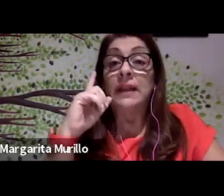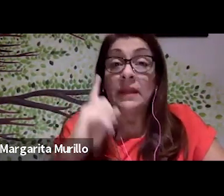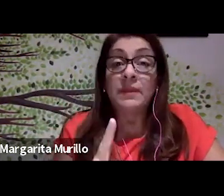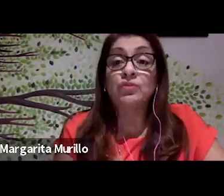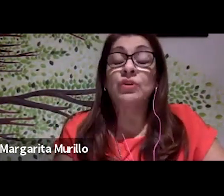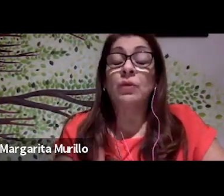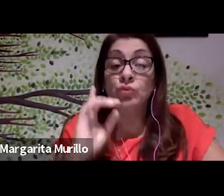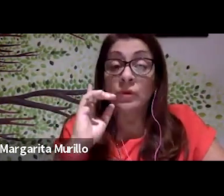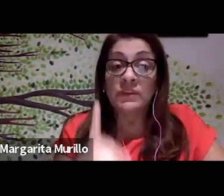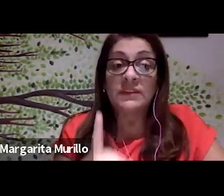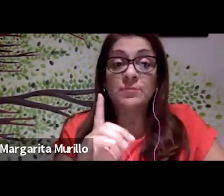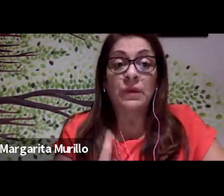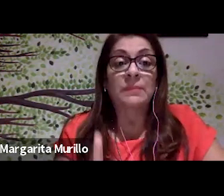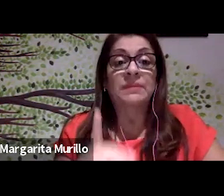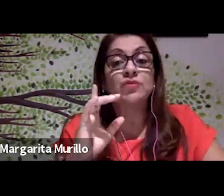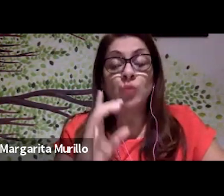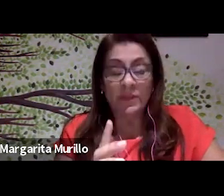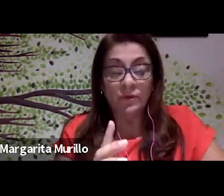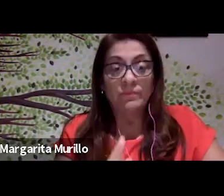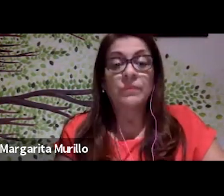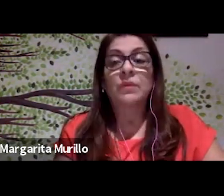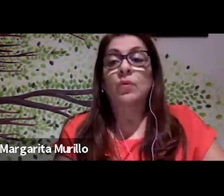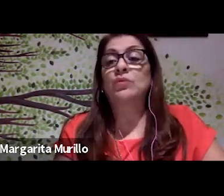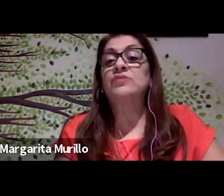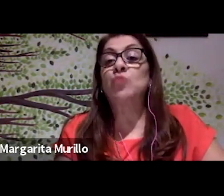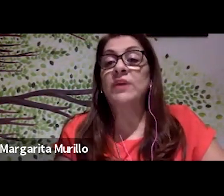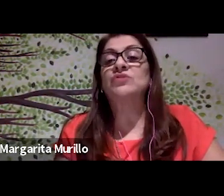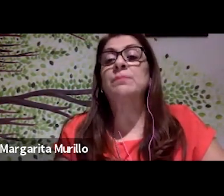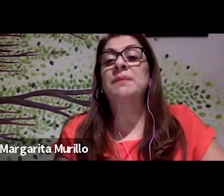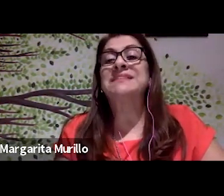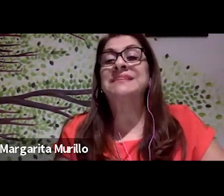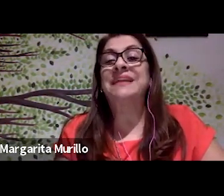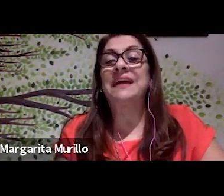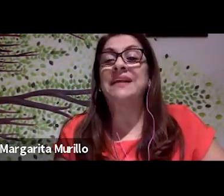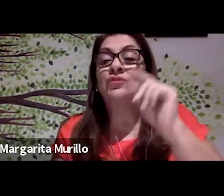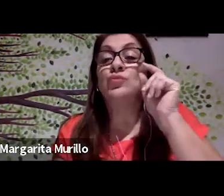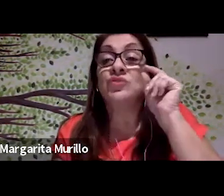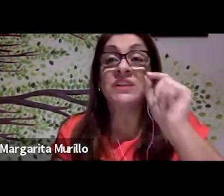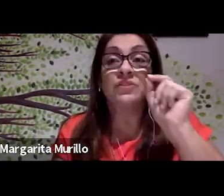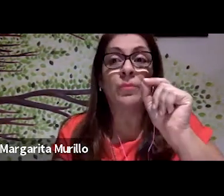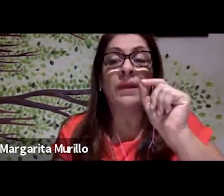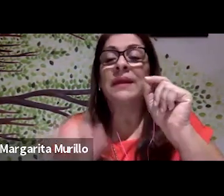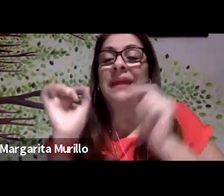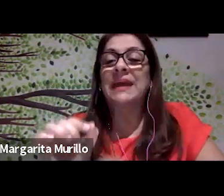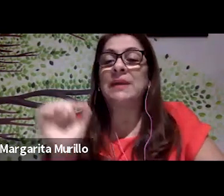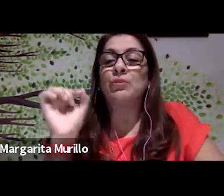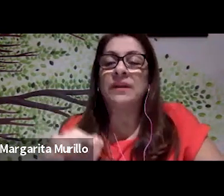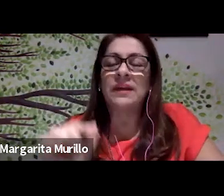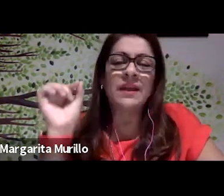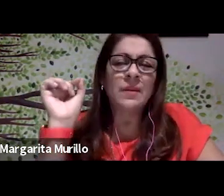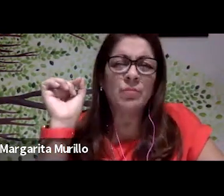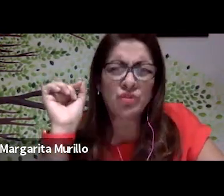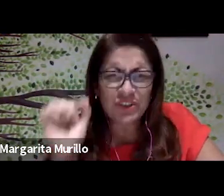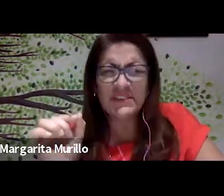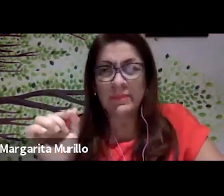le advierto que uno de los grandes problemas del sueño cuando el sueño se empieza a alterar esto es un síntoma que hay que